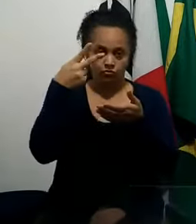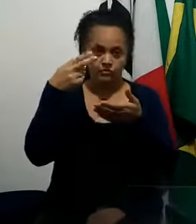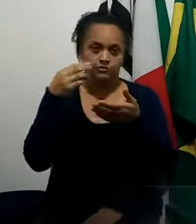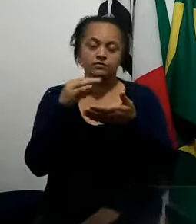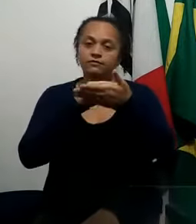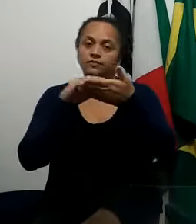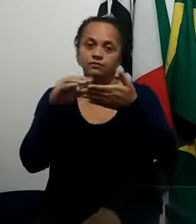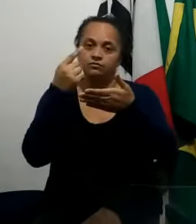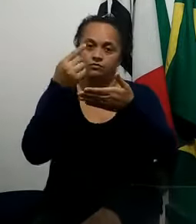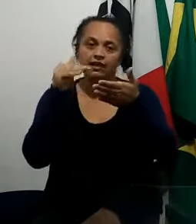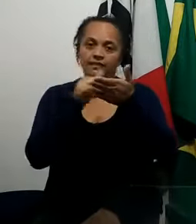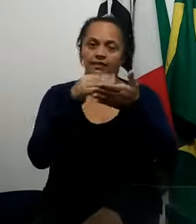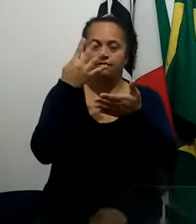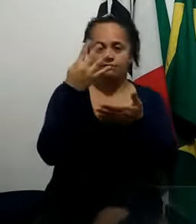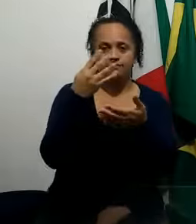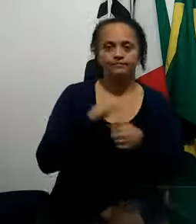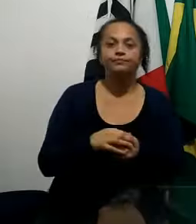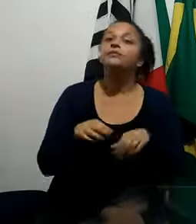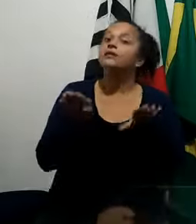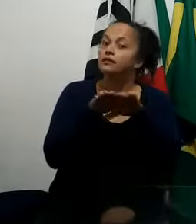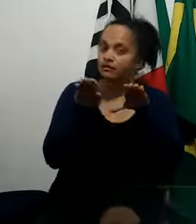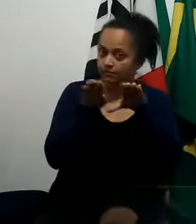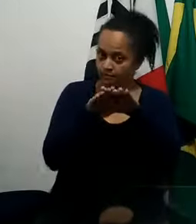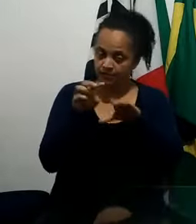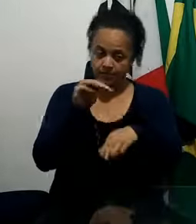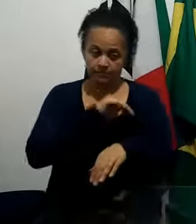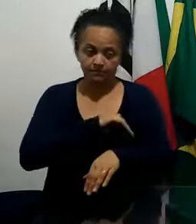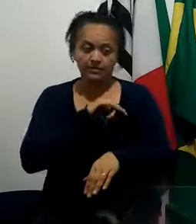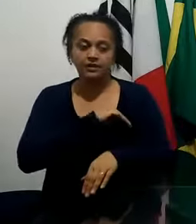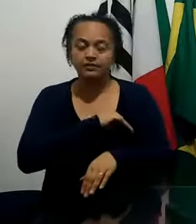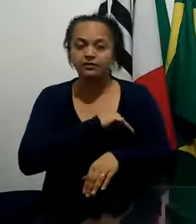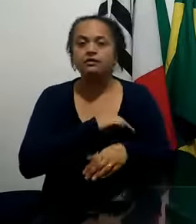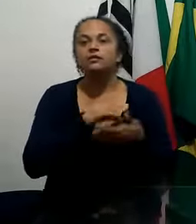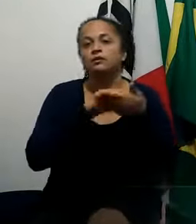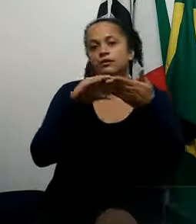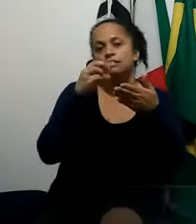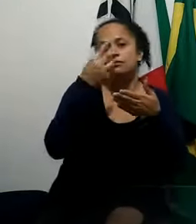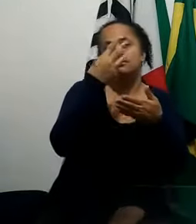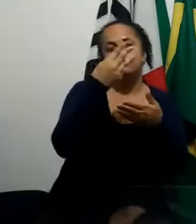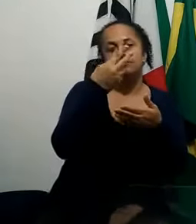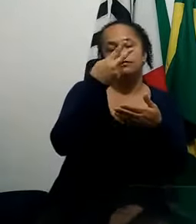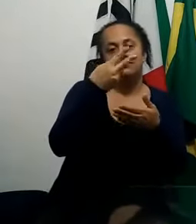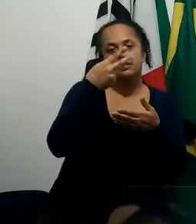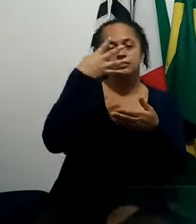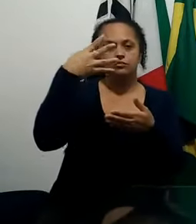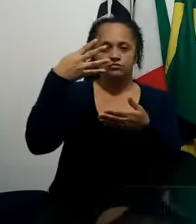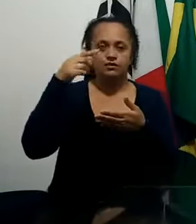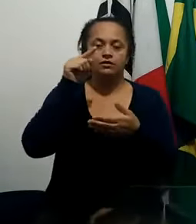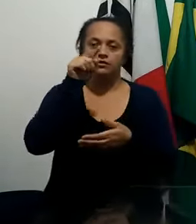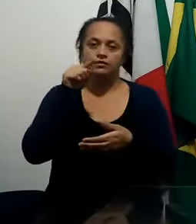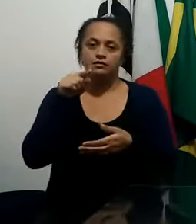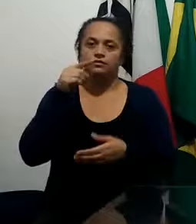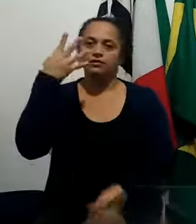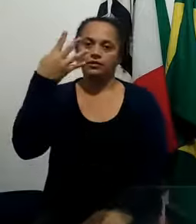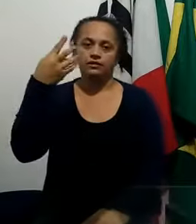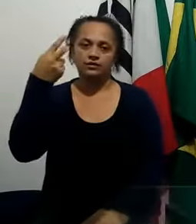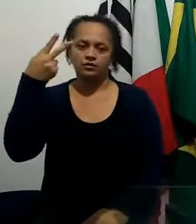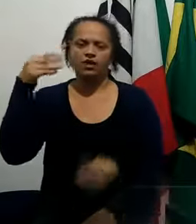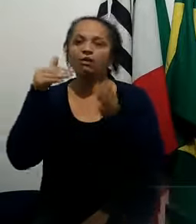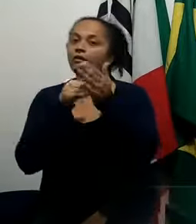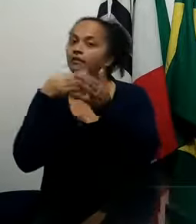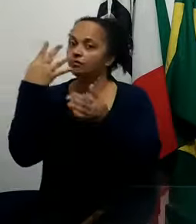Mateus, capítulo 24, dos versículos 42 ao 44, Jesus diz aqui